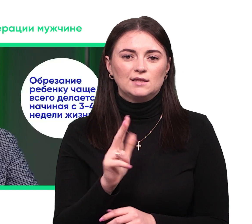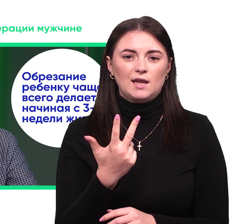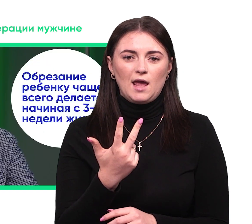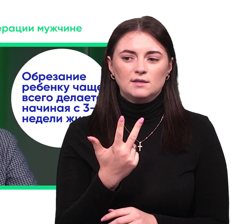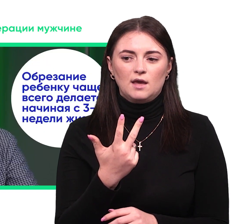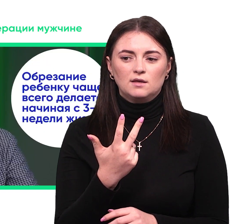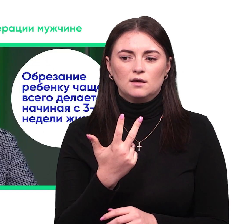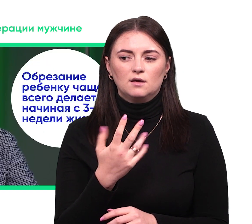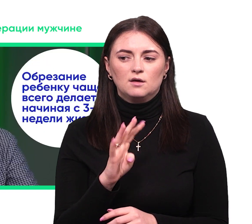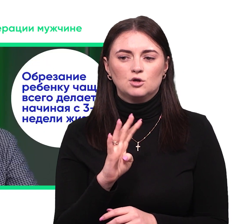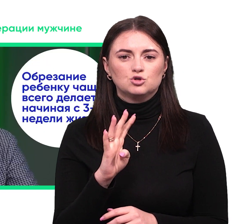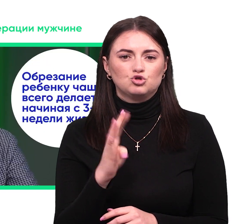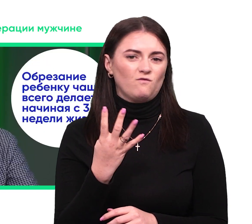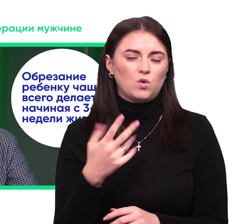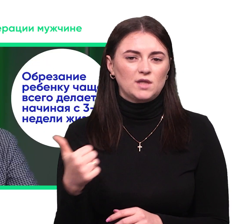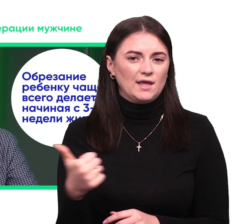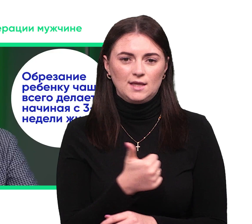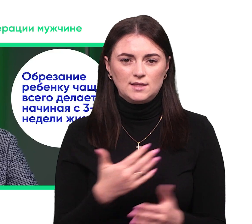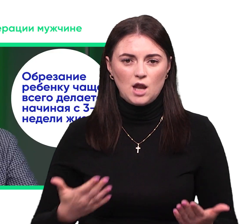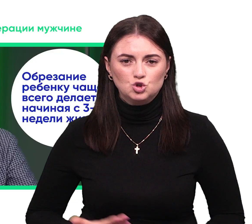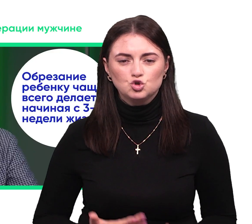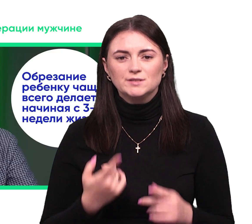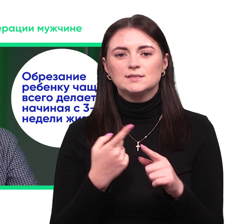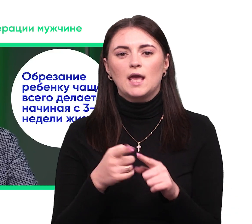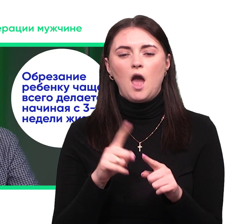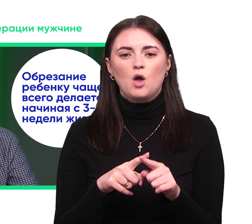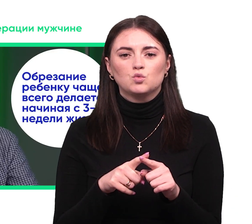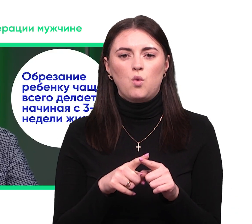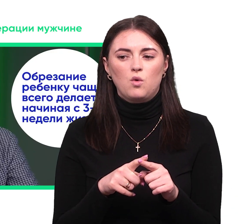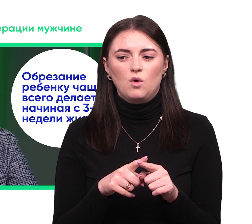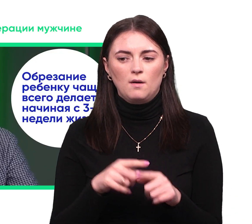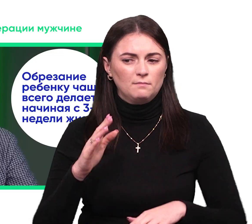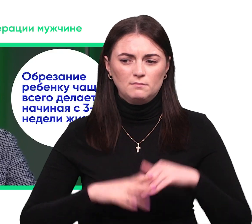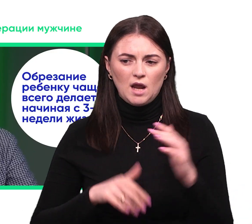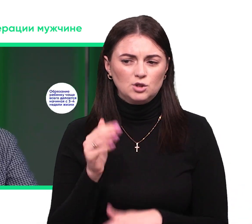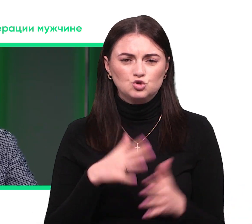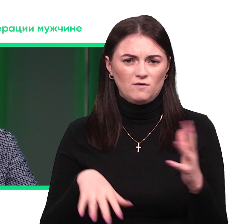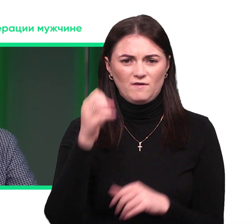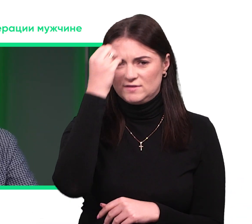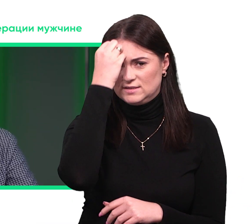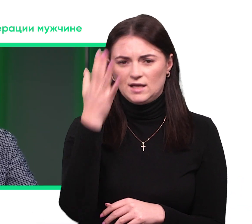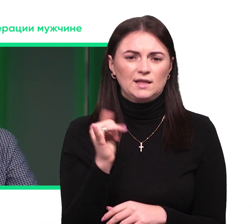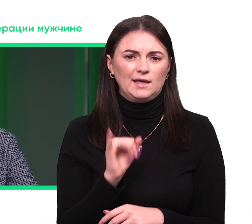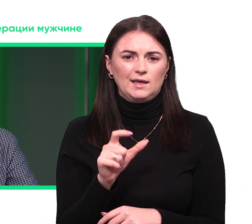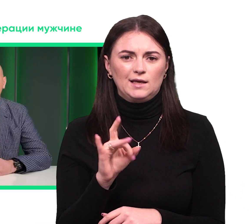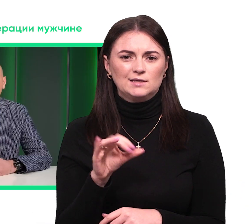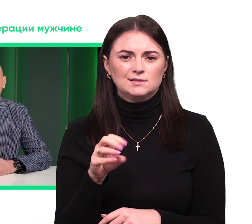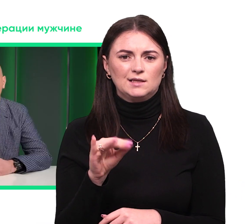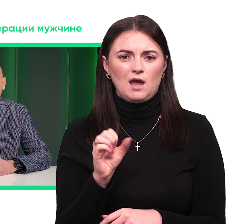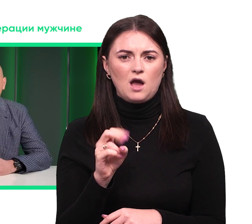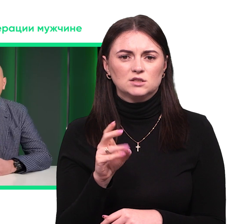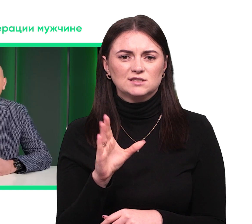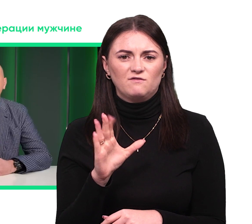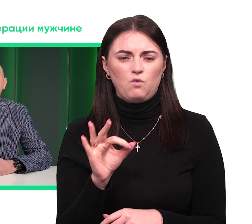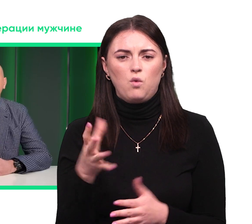начиная с четвертой недели жизни. Это практически во всех культурах, и в христианстве, и